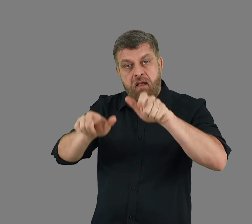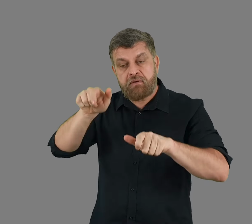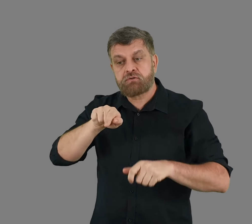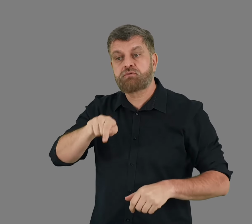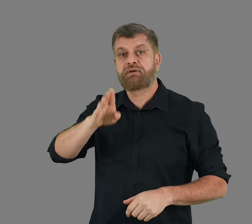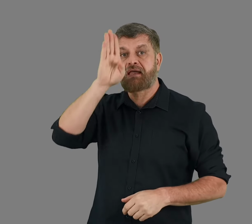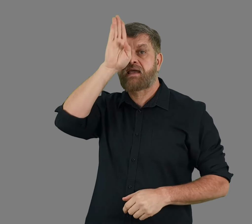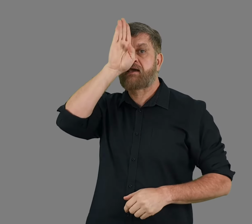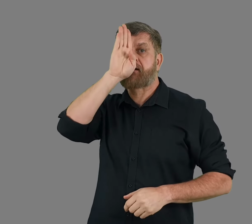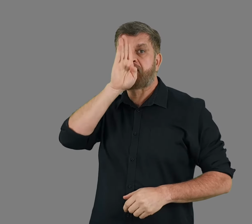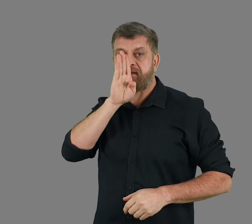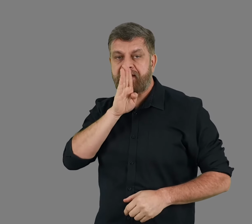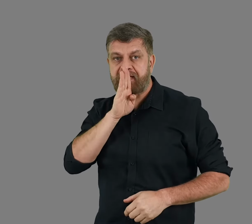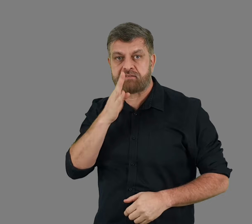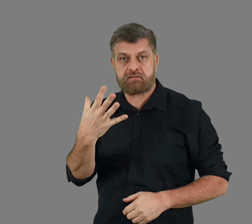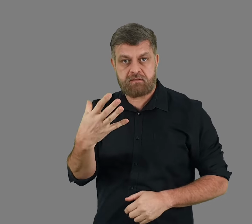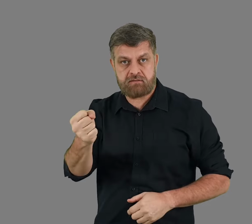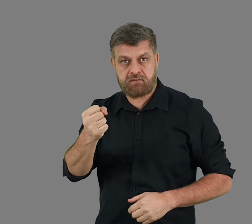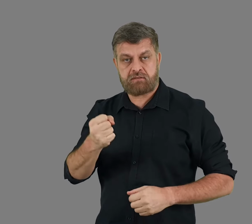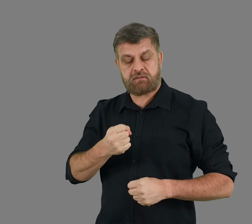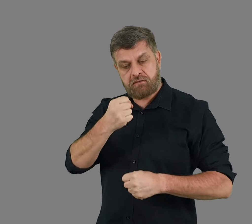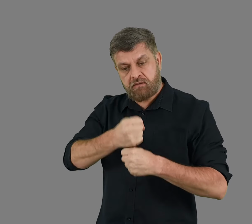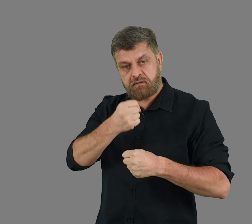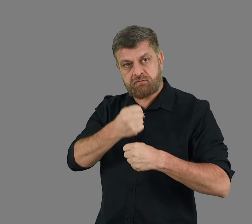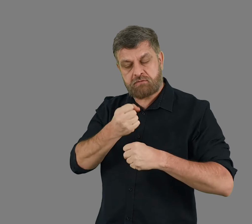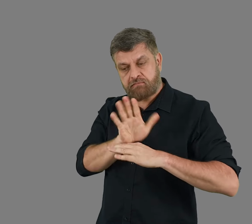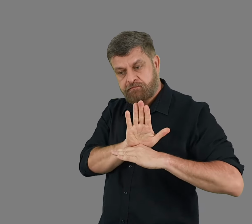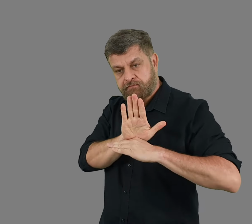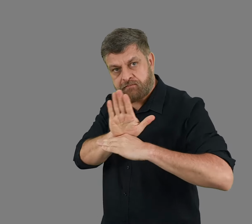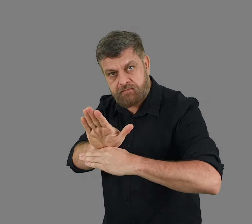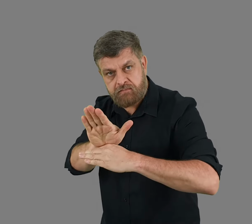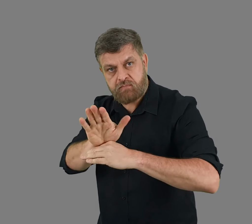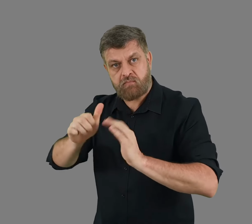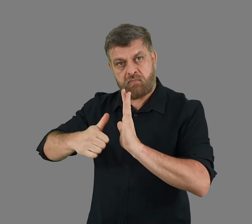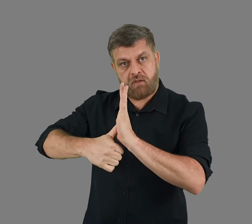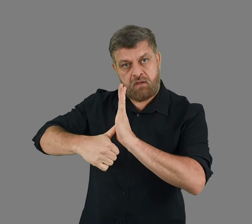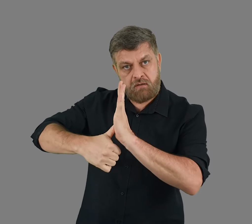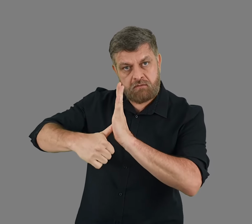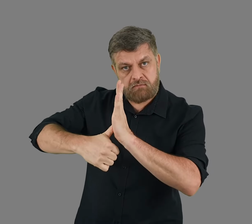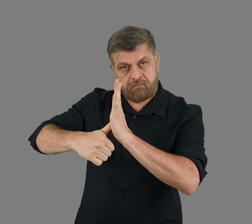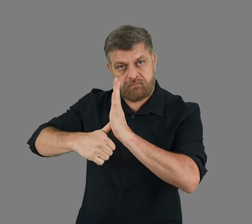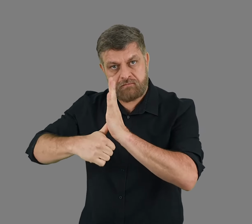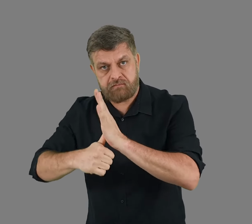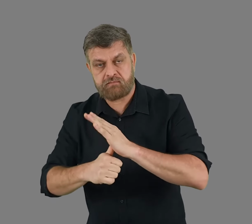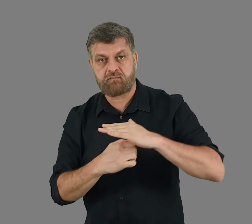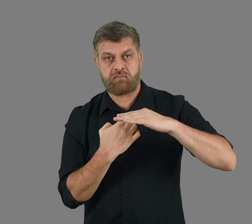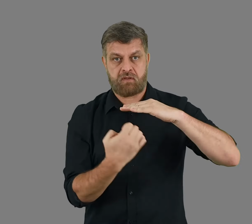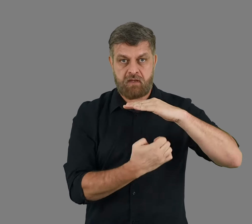gratuitamente os benefícios alcançados pela entidade, junto aos associados contribuintes, órgãos públicos e privados.